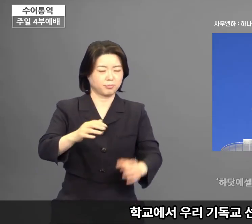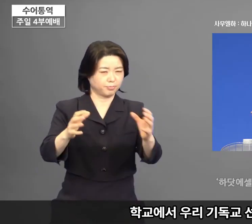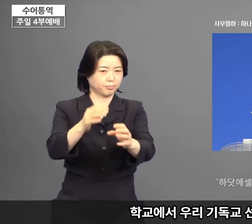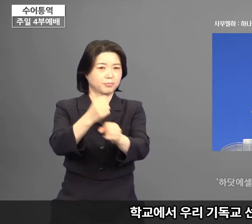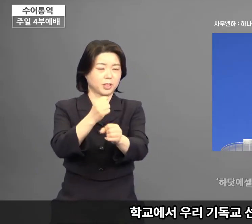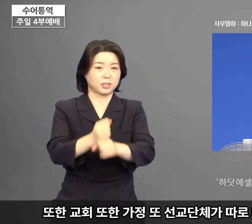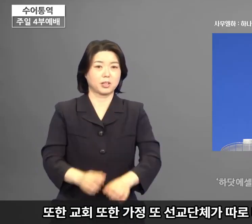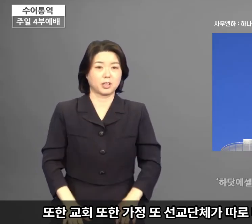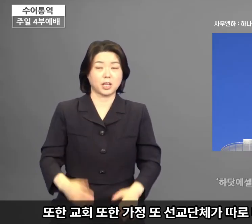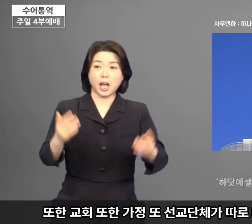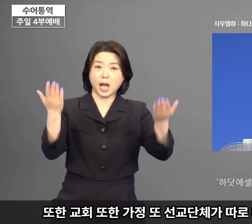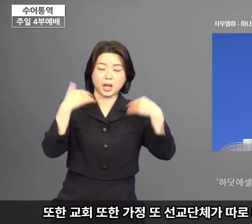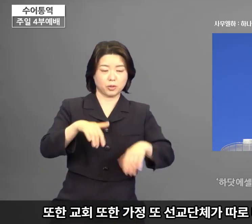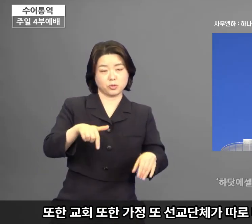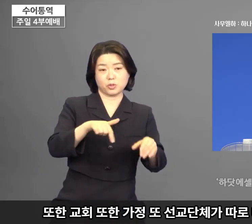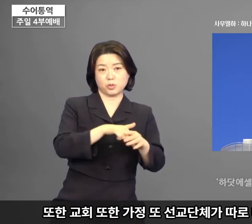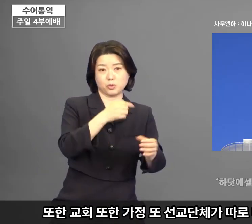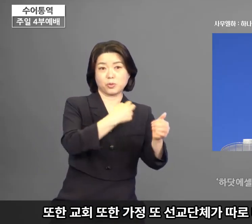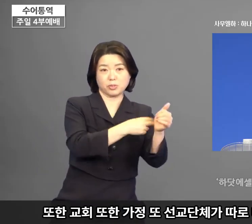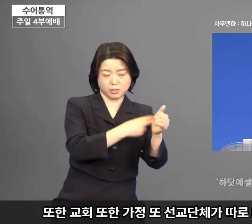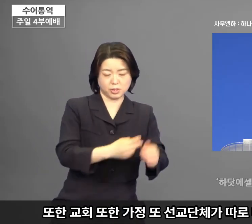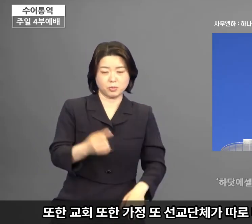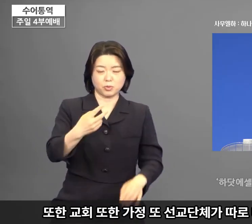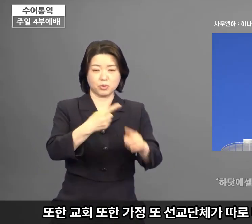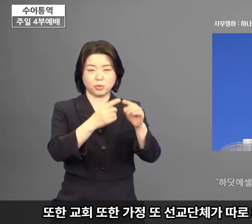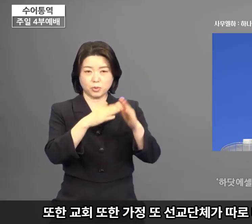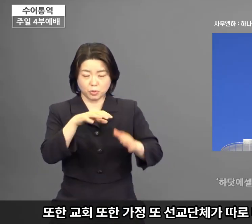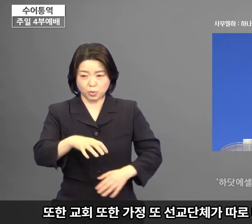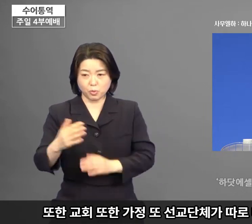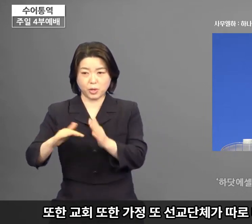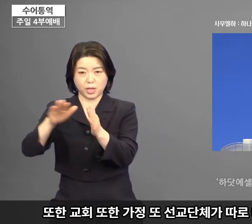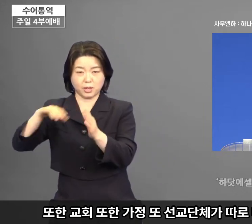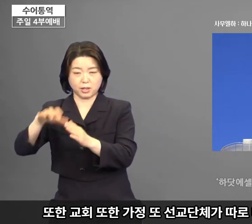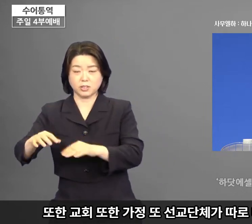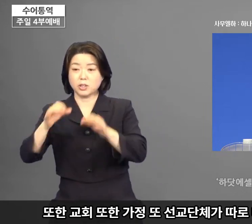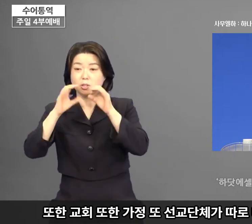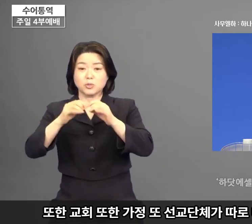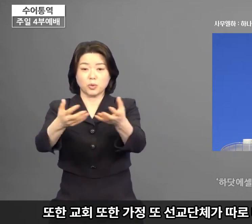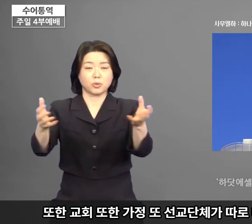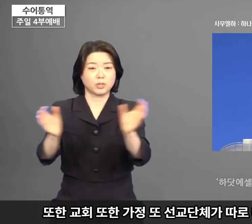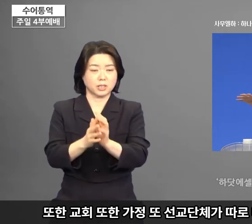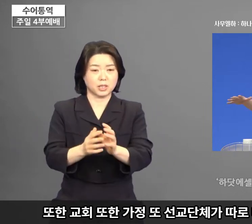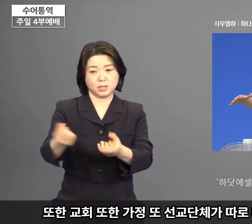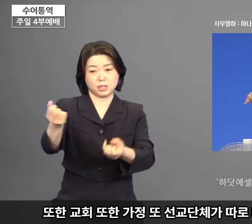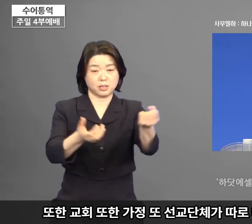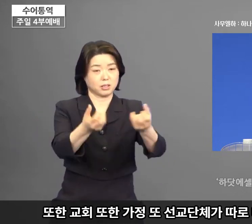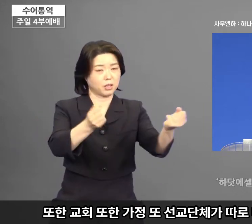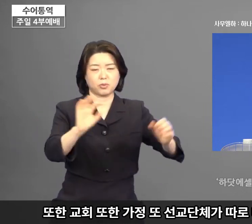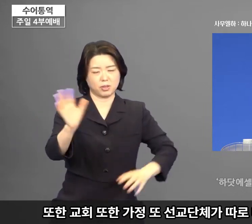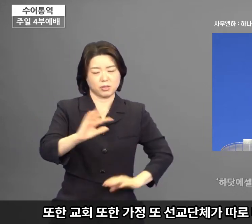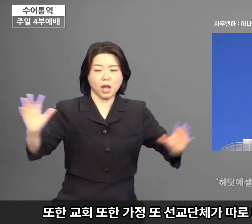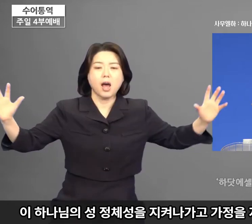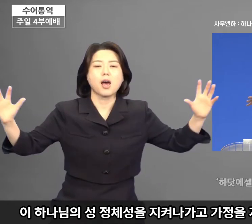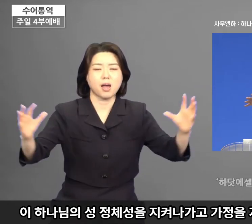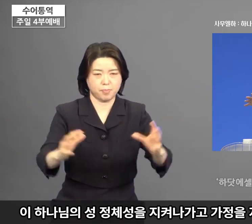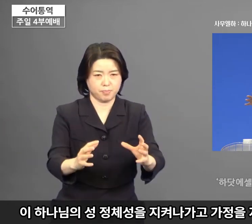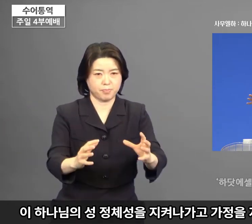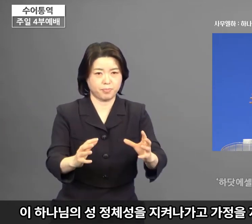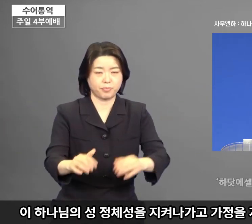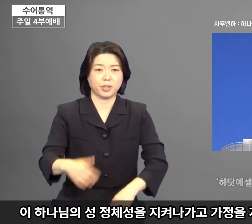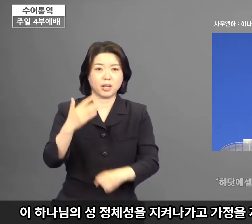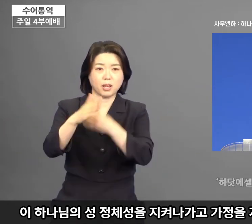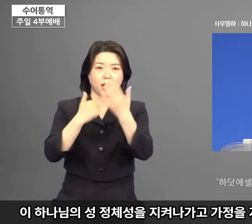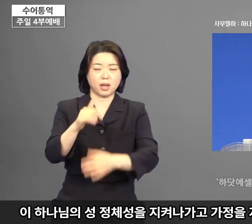기독교 선생님들이, 또한 교회, 또한 가정, 또 선교단체가 따로따로가 아니라 하나 되어서 이 하나님의